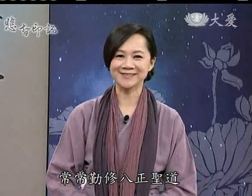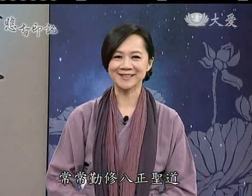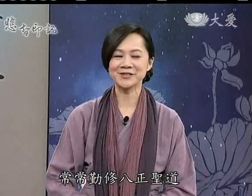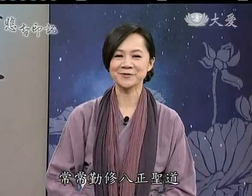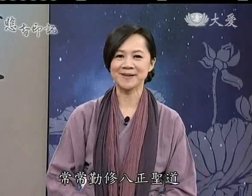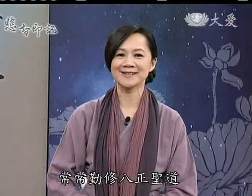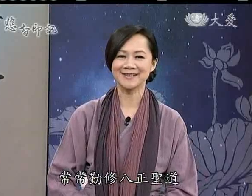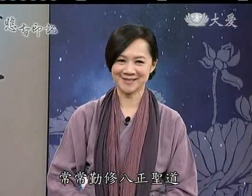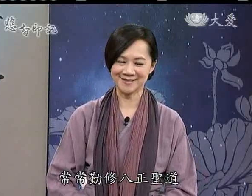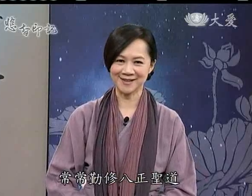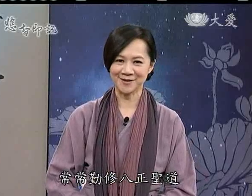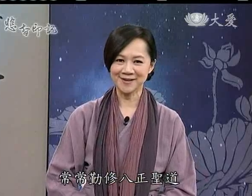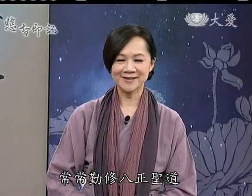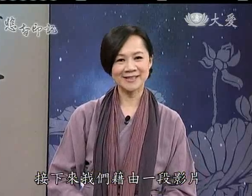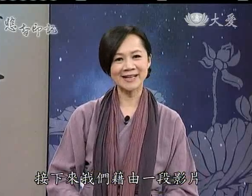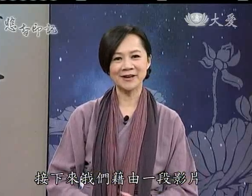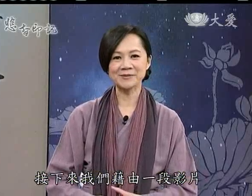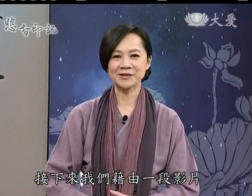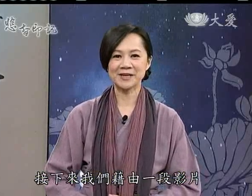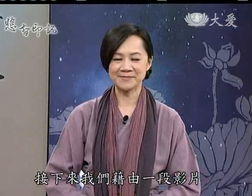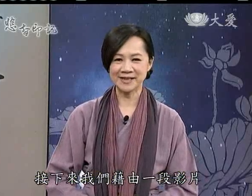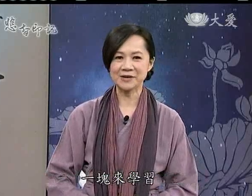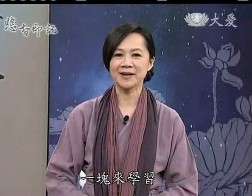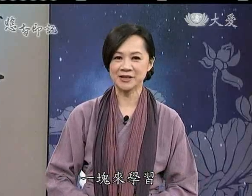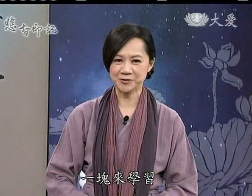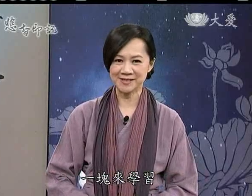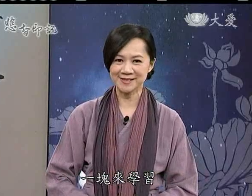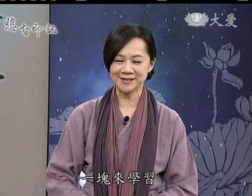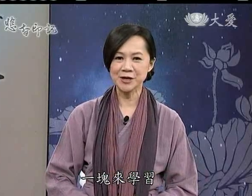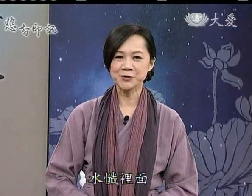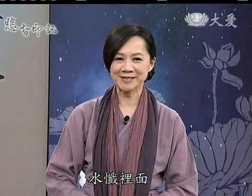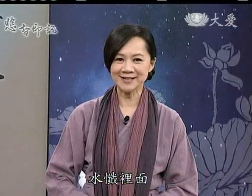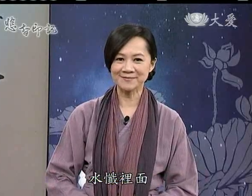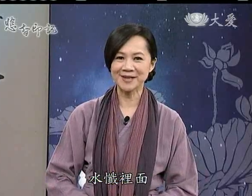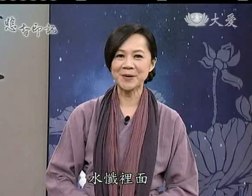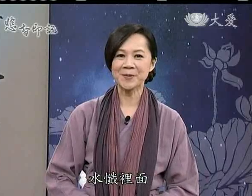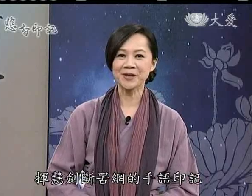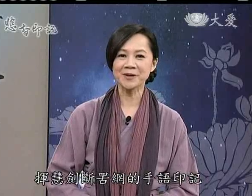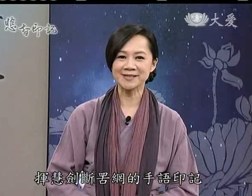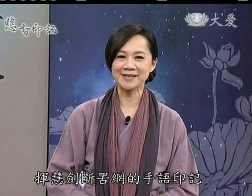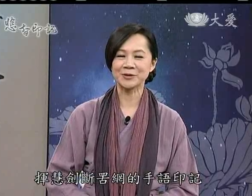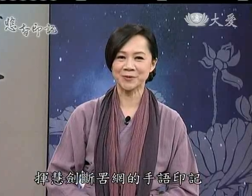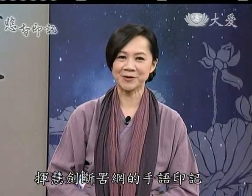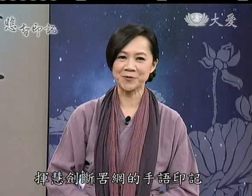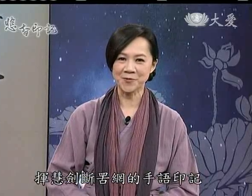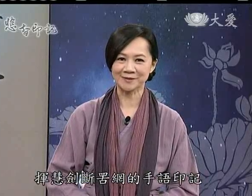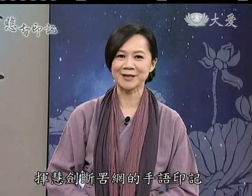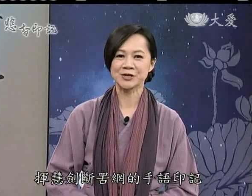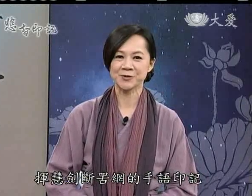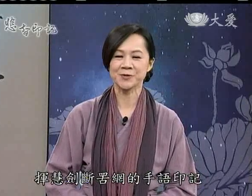勤修八正圣道。接下来，我们借一段影片，一块来学习《水忏》里面“挥慧剑，断古网”的手语